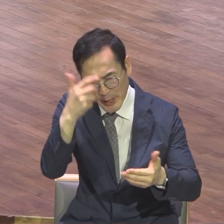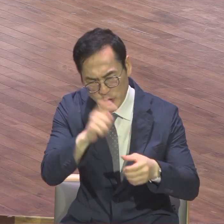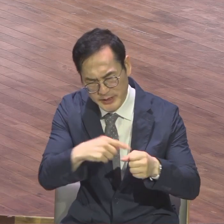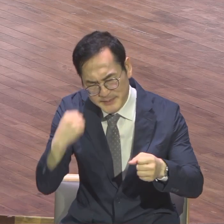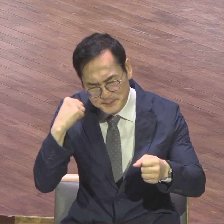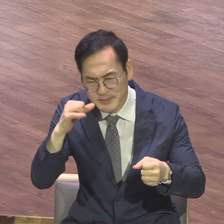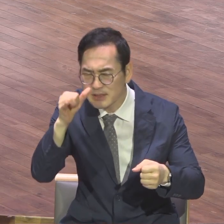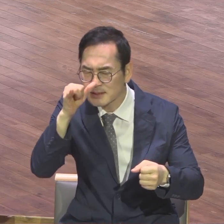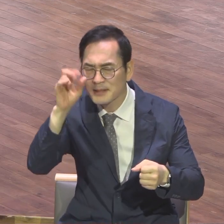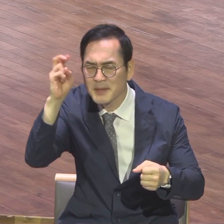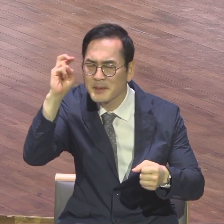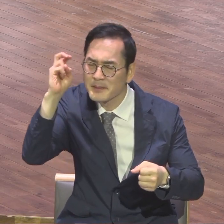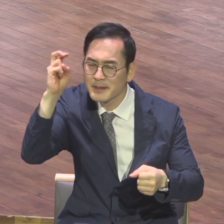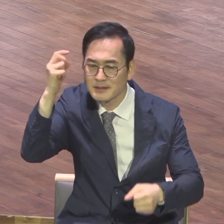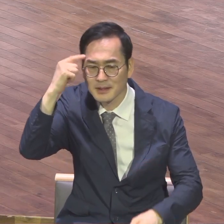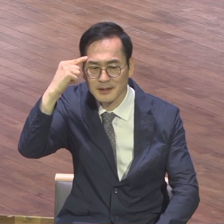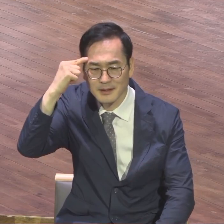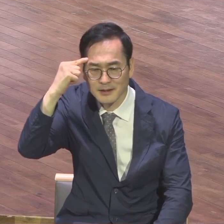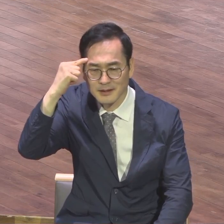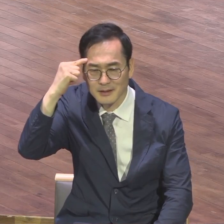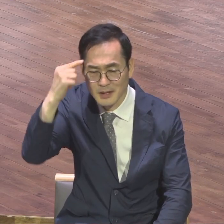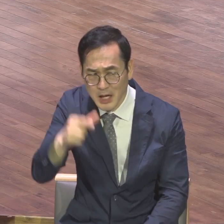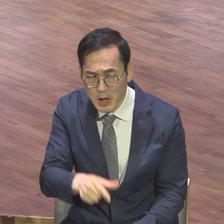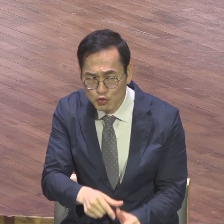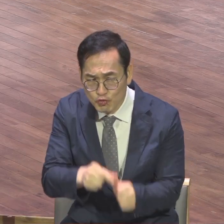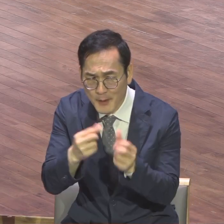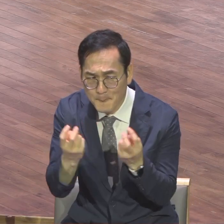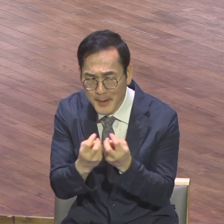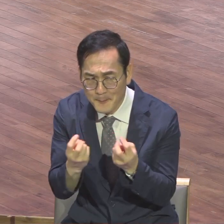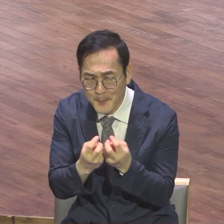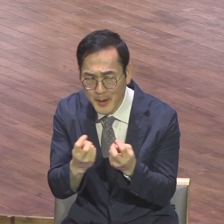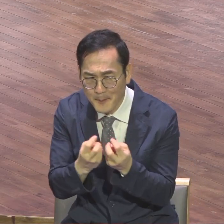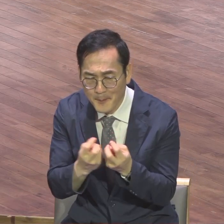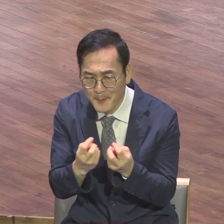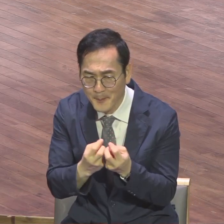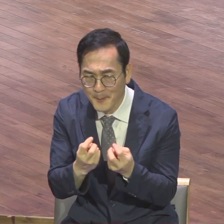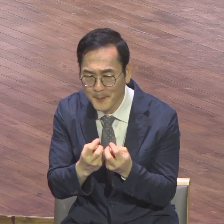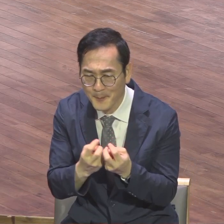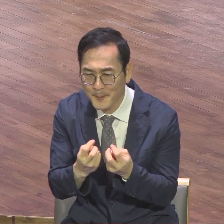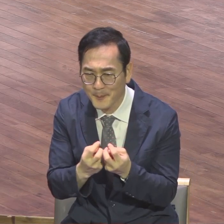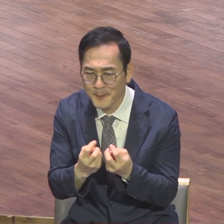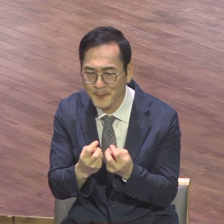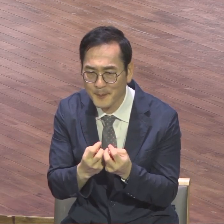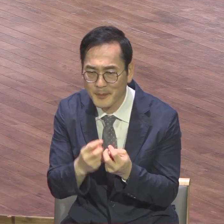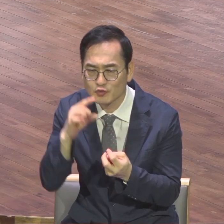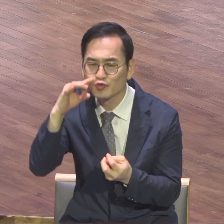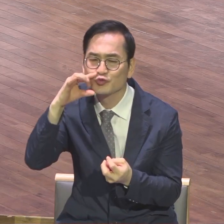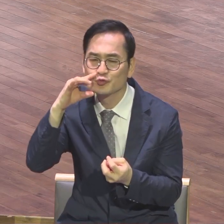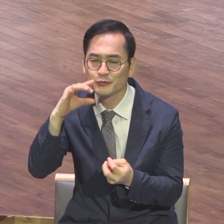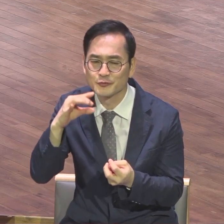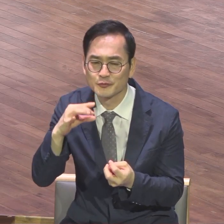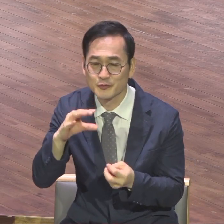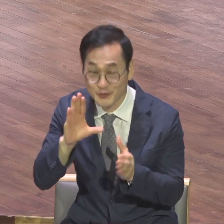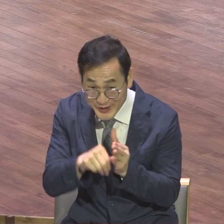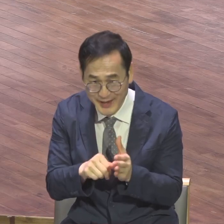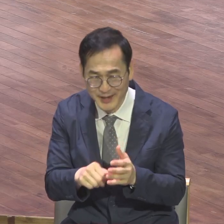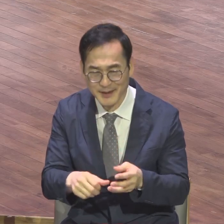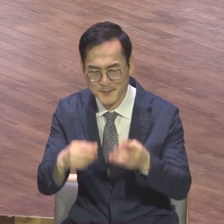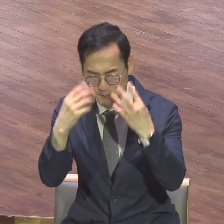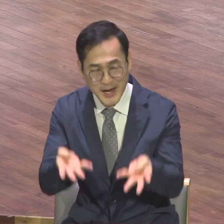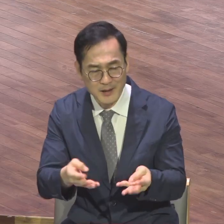어떻게 해야 구원을 받을 수 있느냐는 말에 바울은 정확한 답을 주죠.